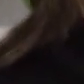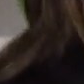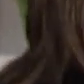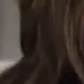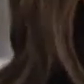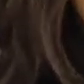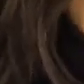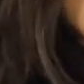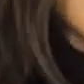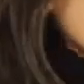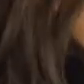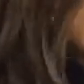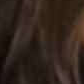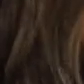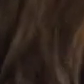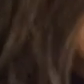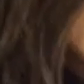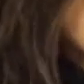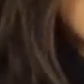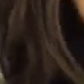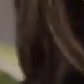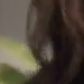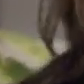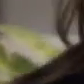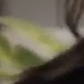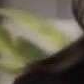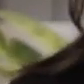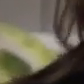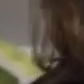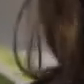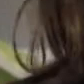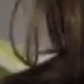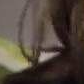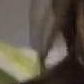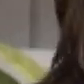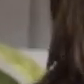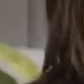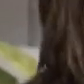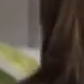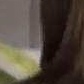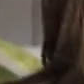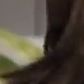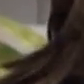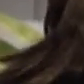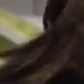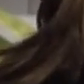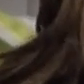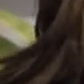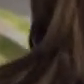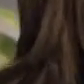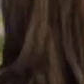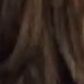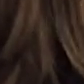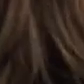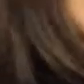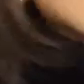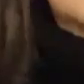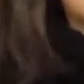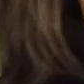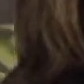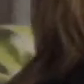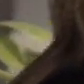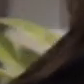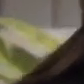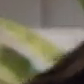de 3.000 publicaciones periódicas, una documentación importantísima como es